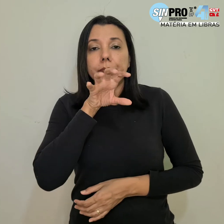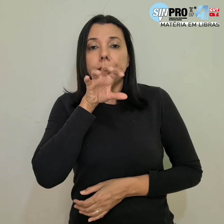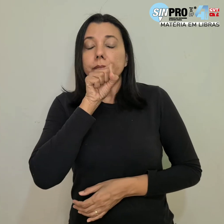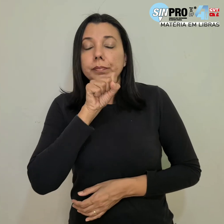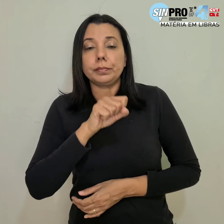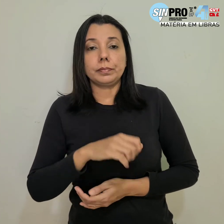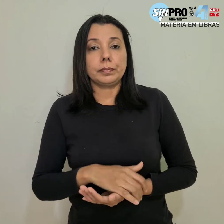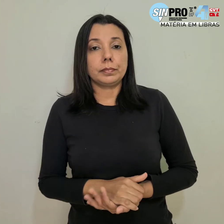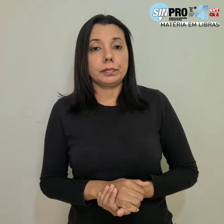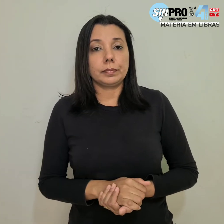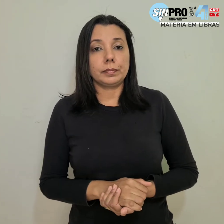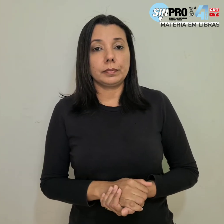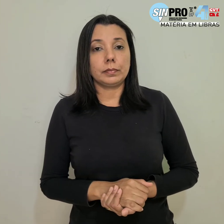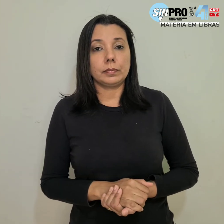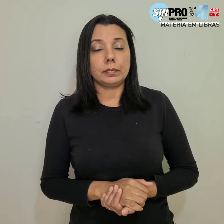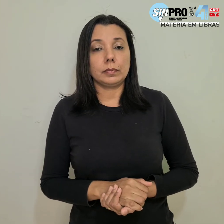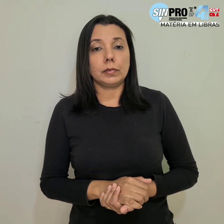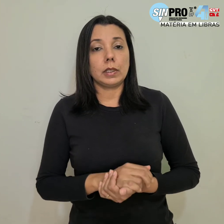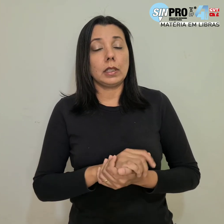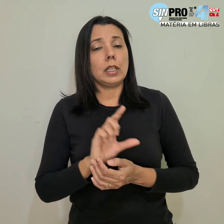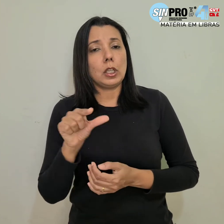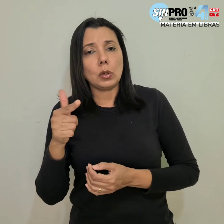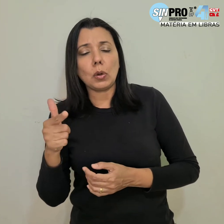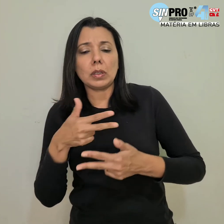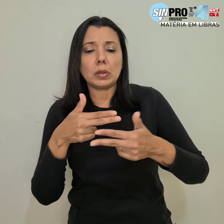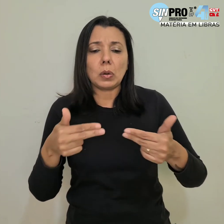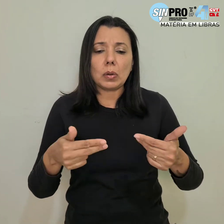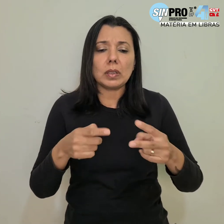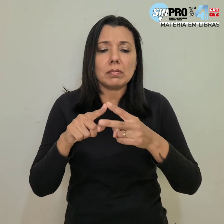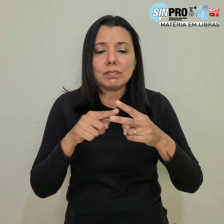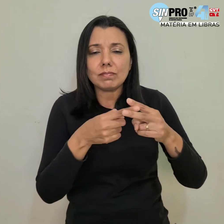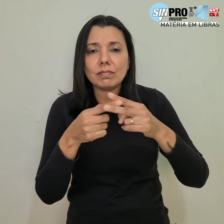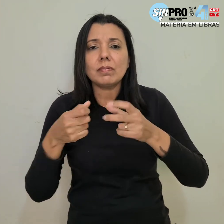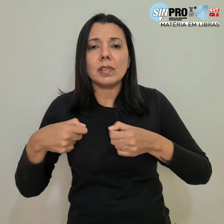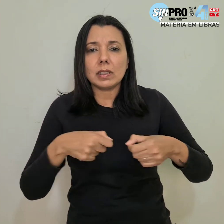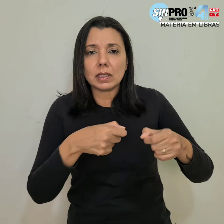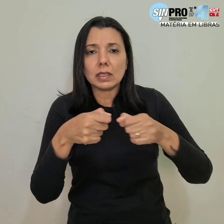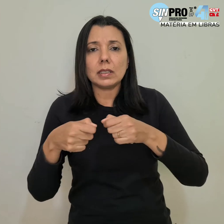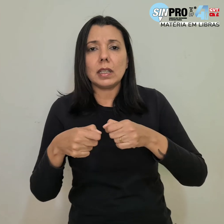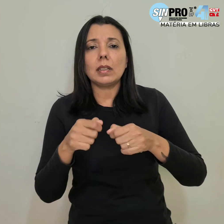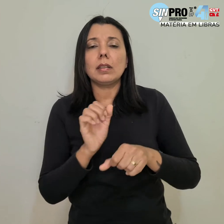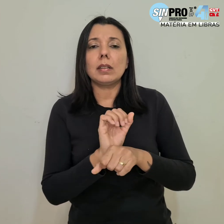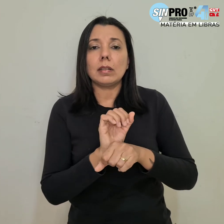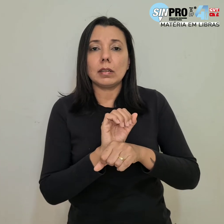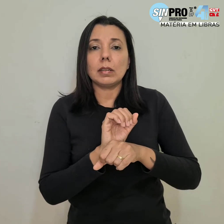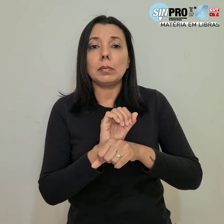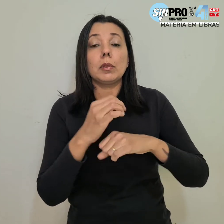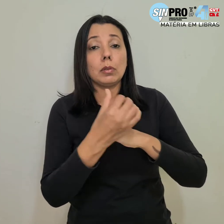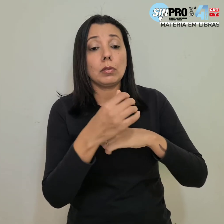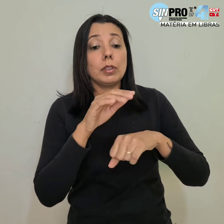respiradores e demais equipamentos necessários ao combate à pandemia.